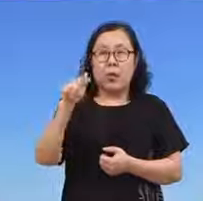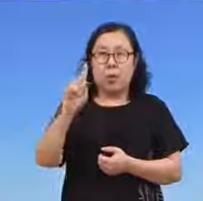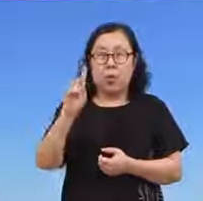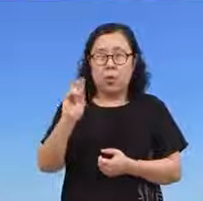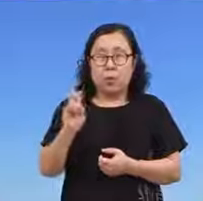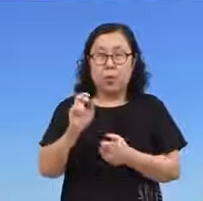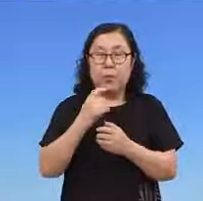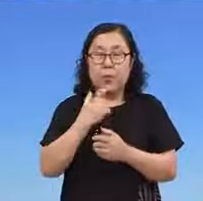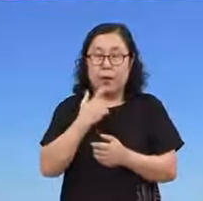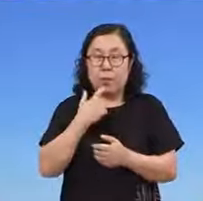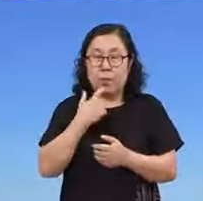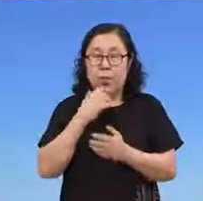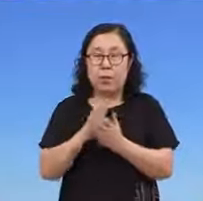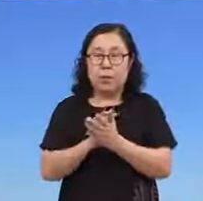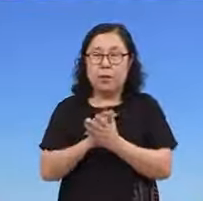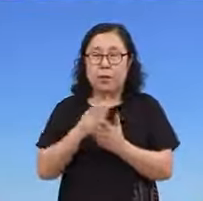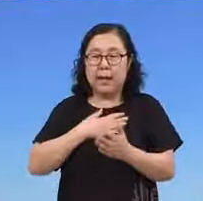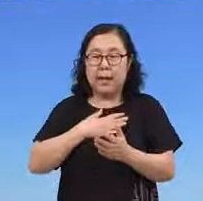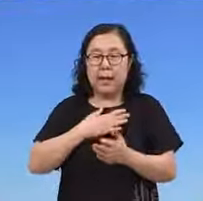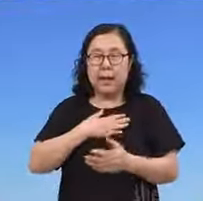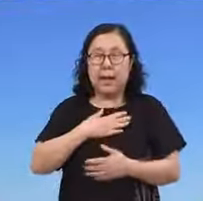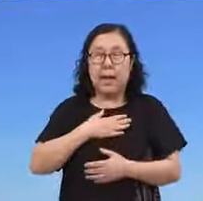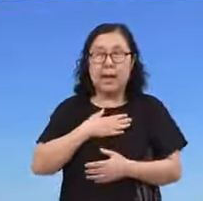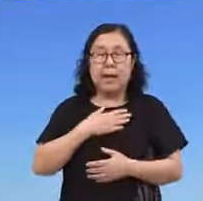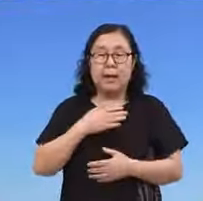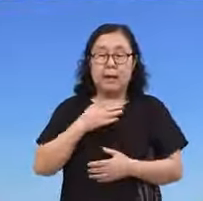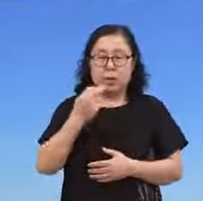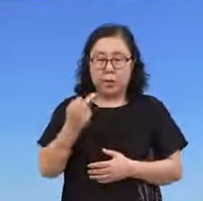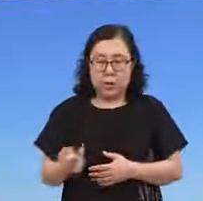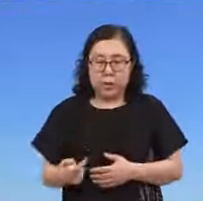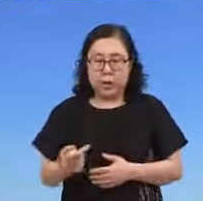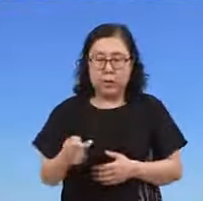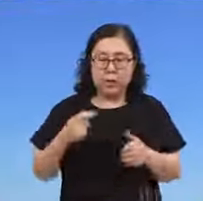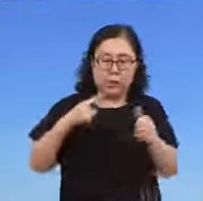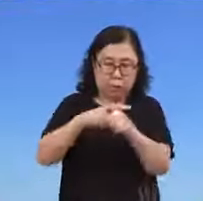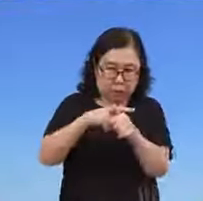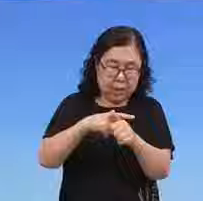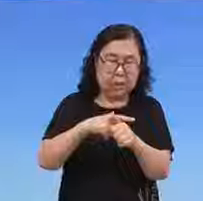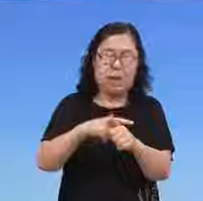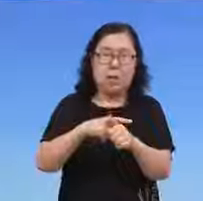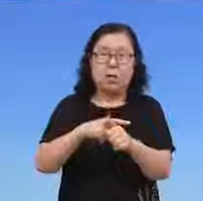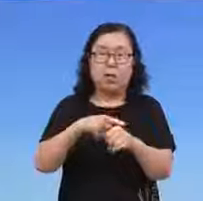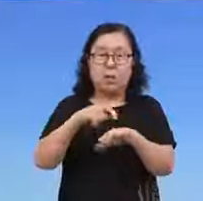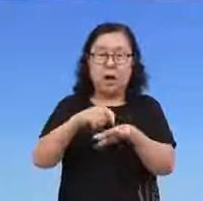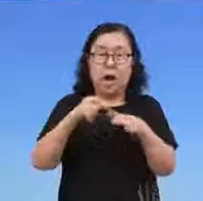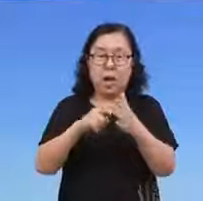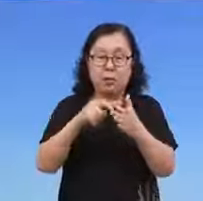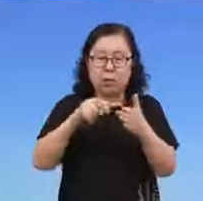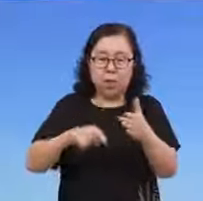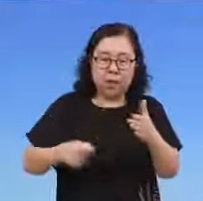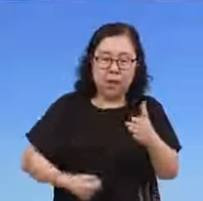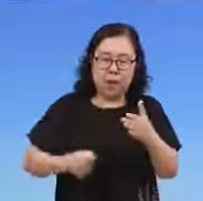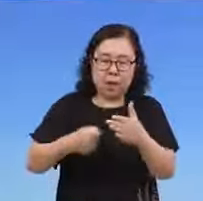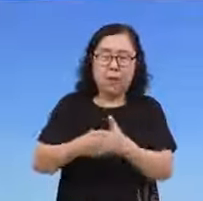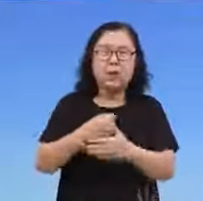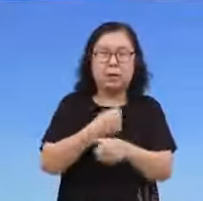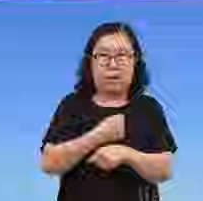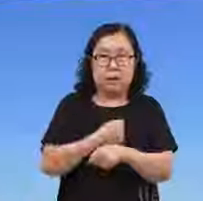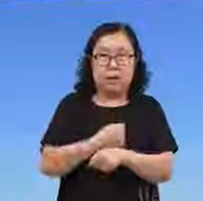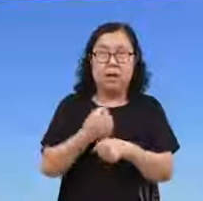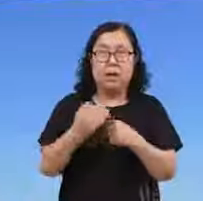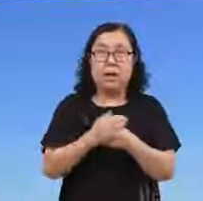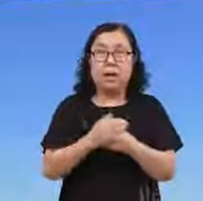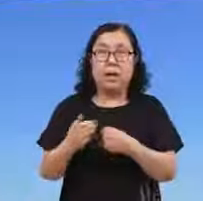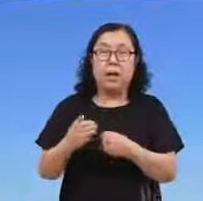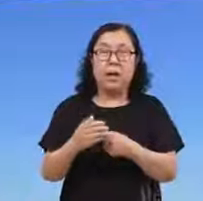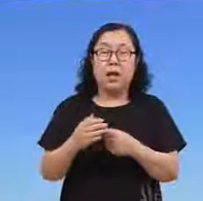이르기를 아버지를 곡할 때가 가까웠은즉 내가 내 아우 야곱을 죽이리라. 이렇게 형의 살해